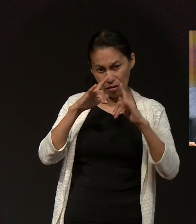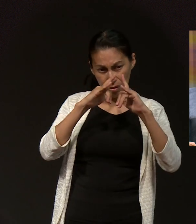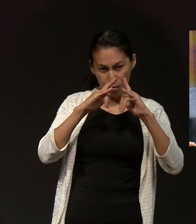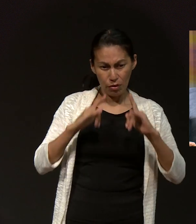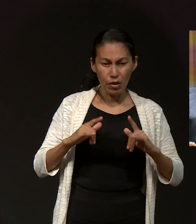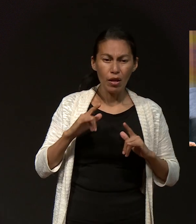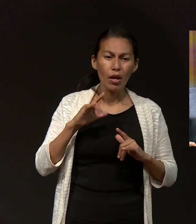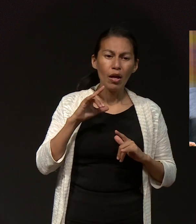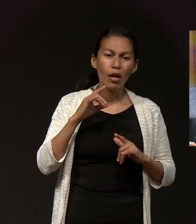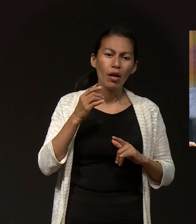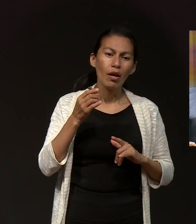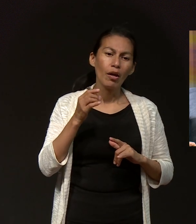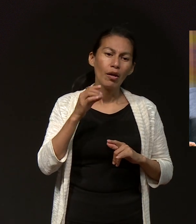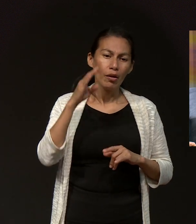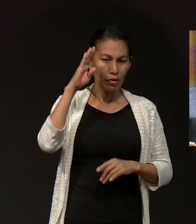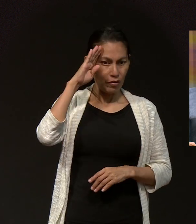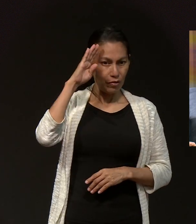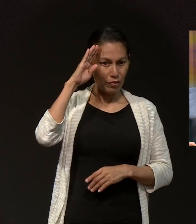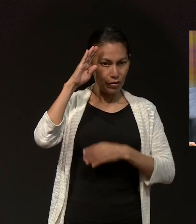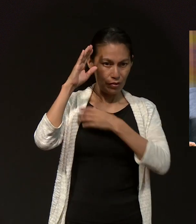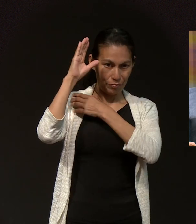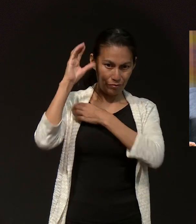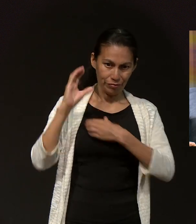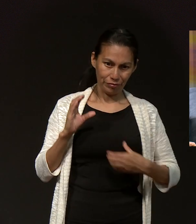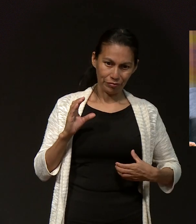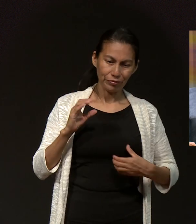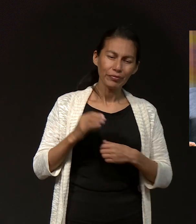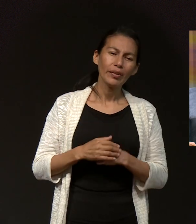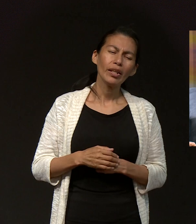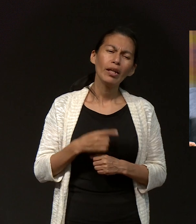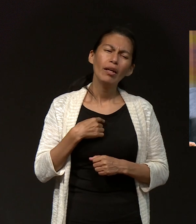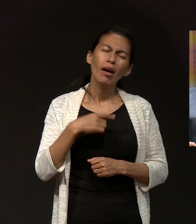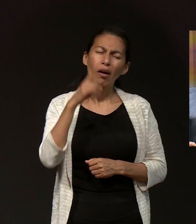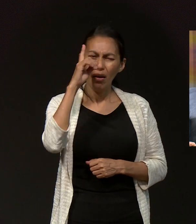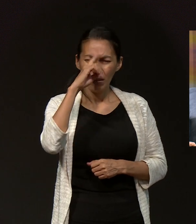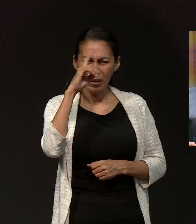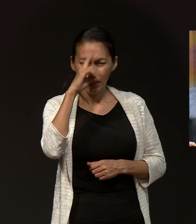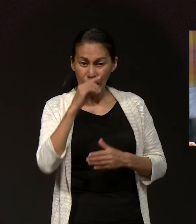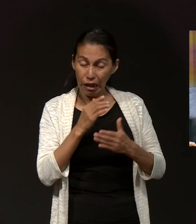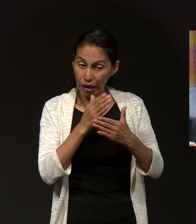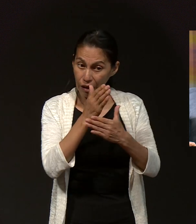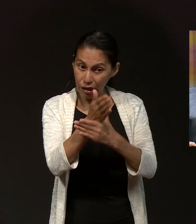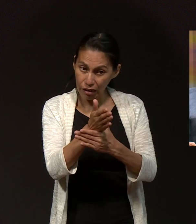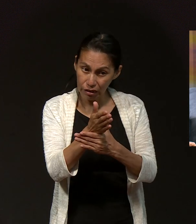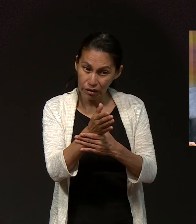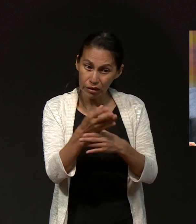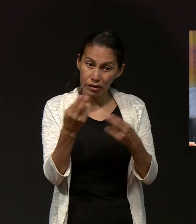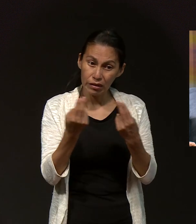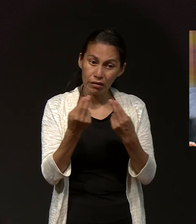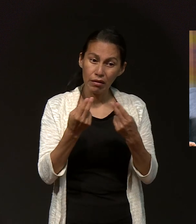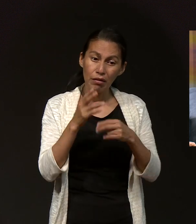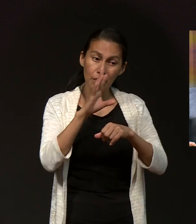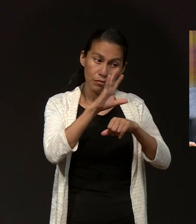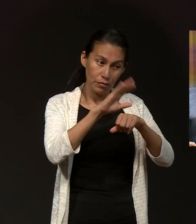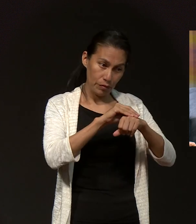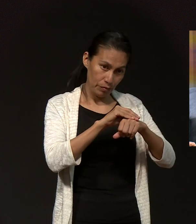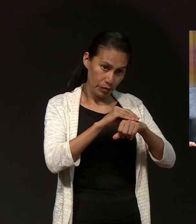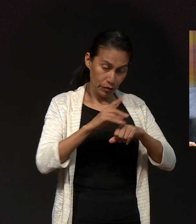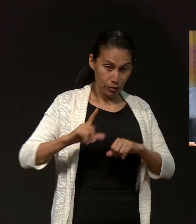conquistadores. Y para poder ir de consejeros al campo orí tenía que sacar yo un